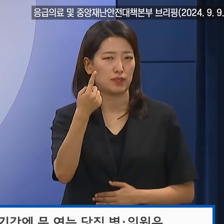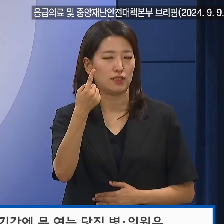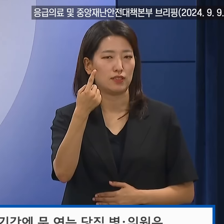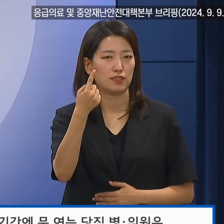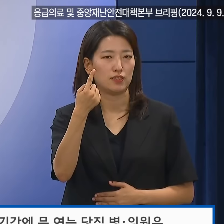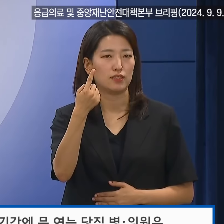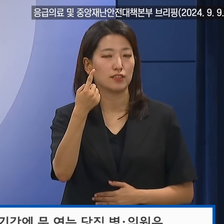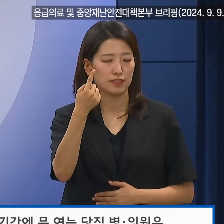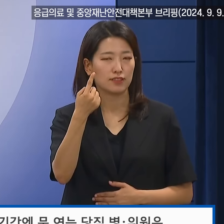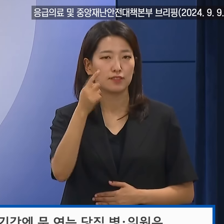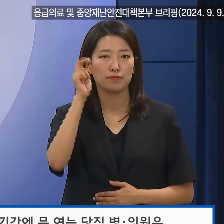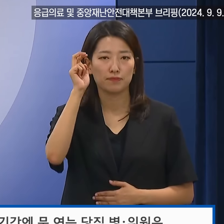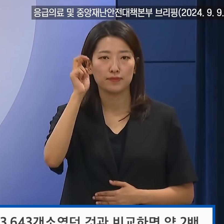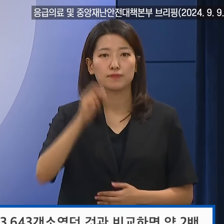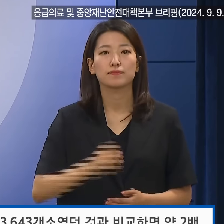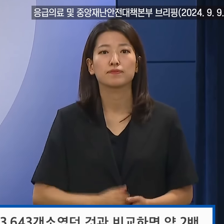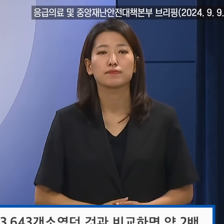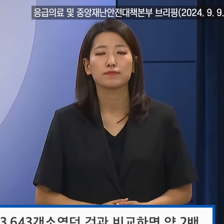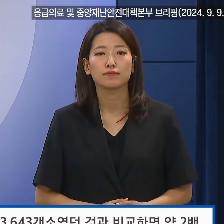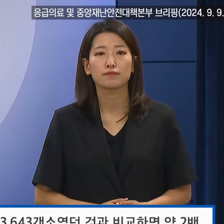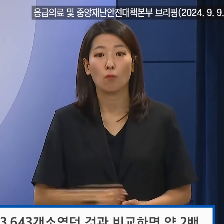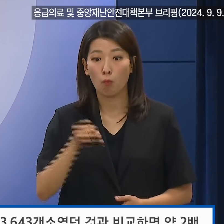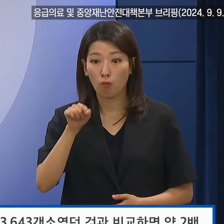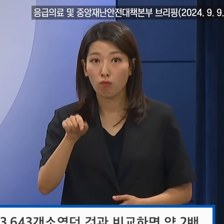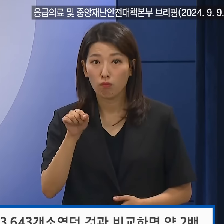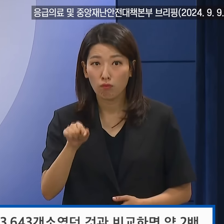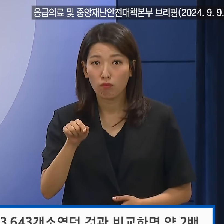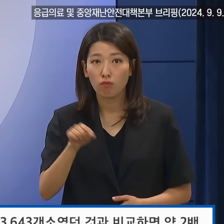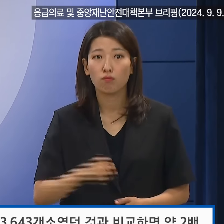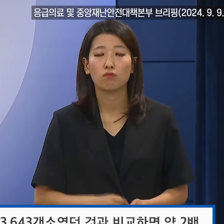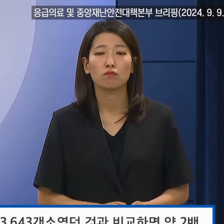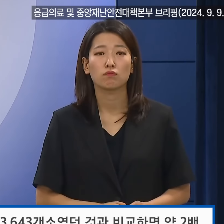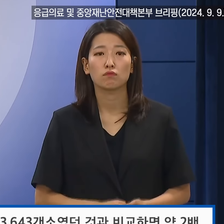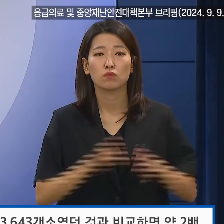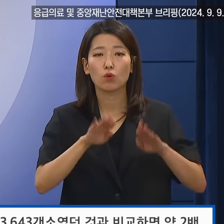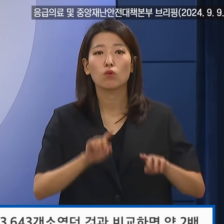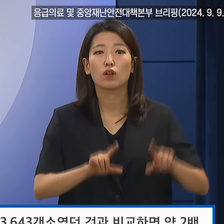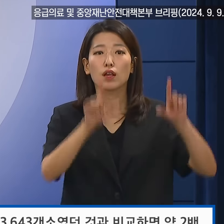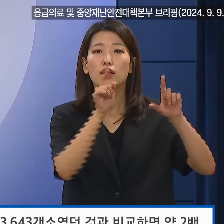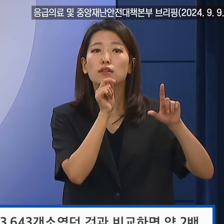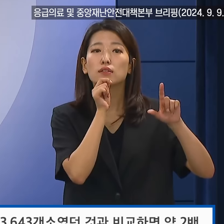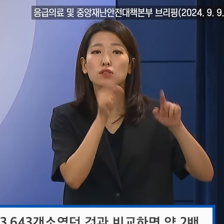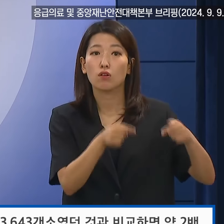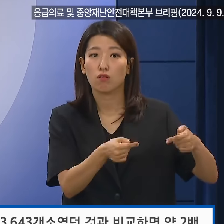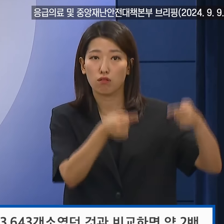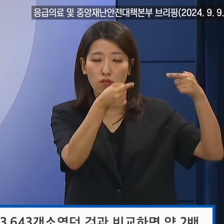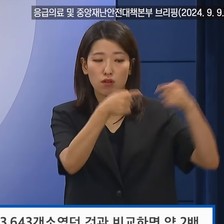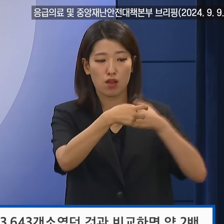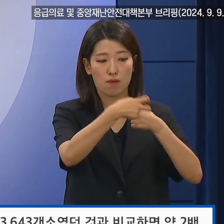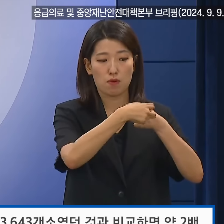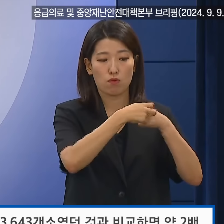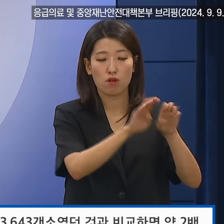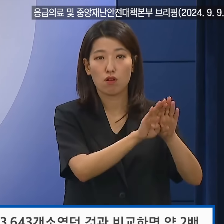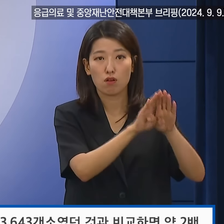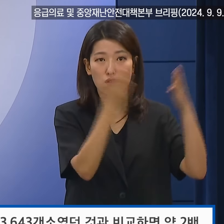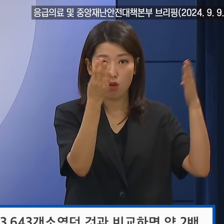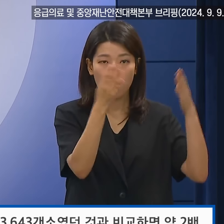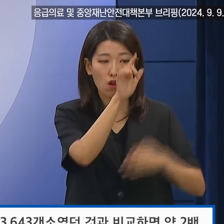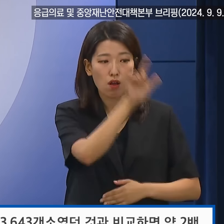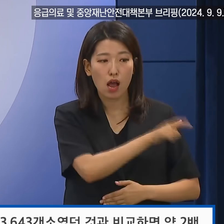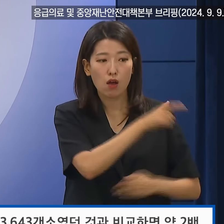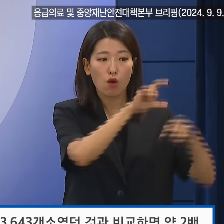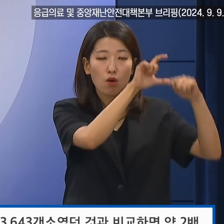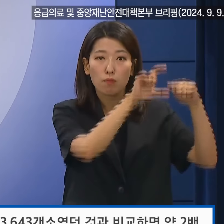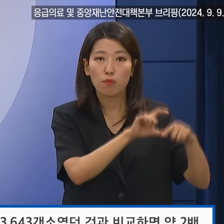7,931개소로 예상됩니다. 이는 2024년 설 연휴 당직 병의원이